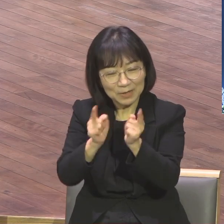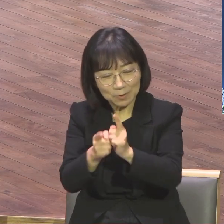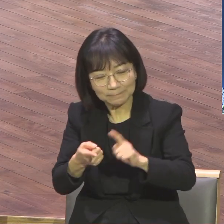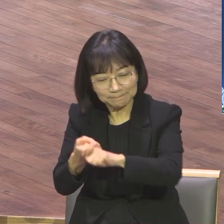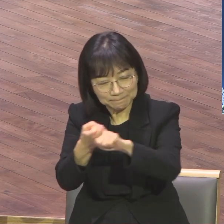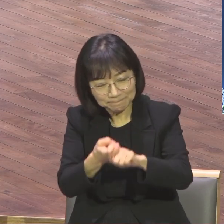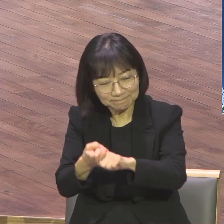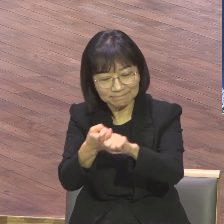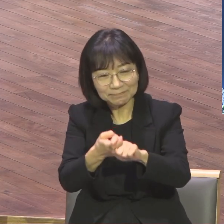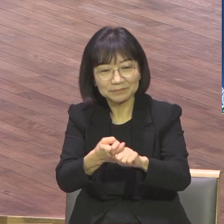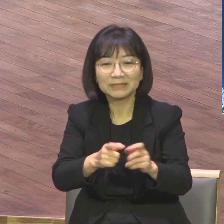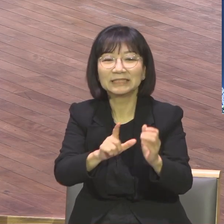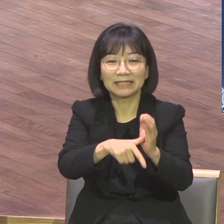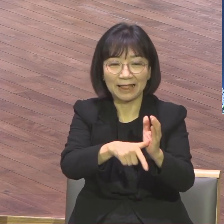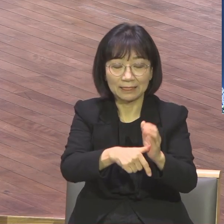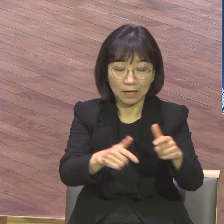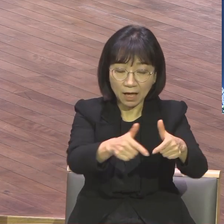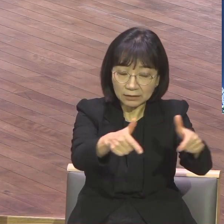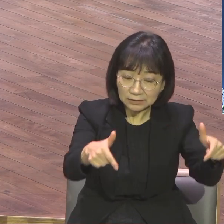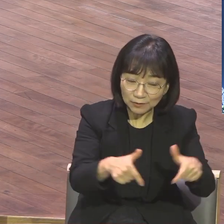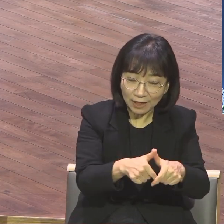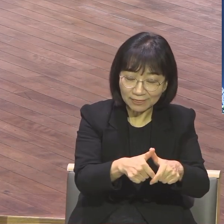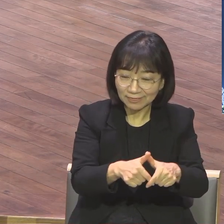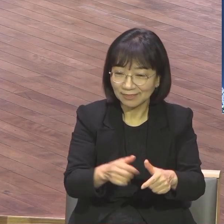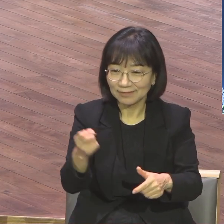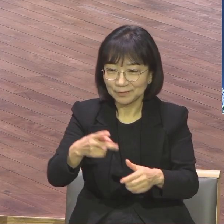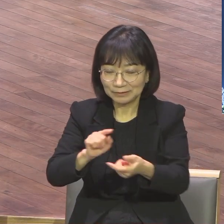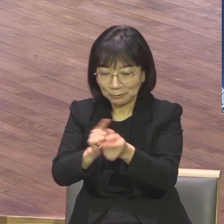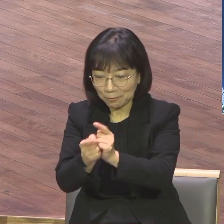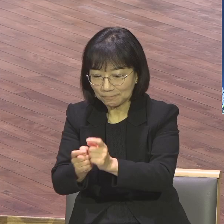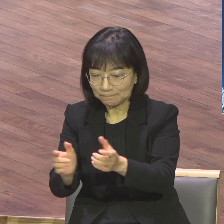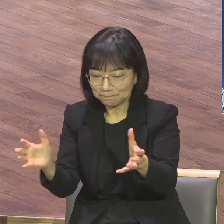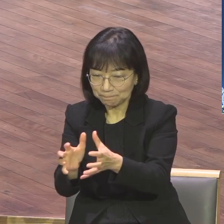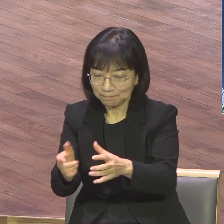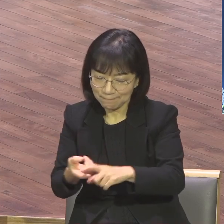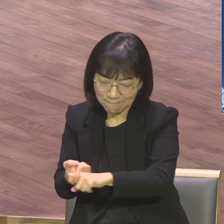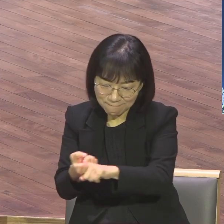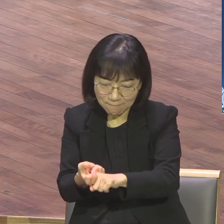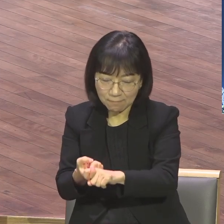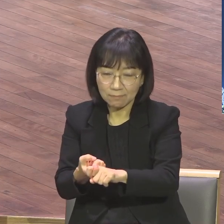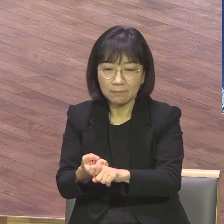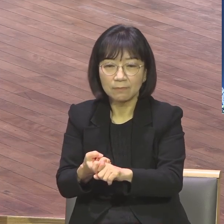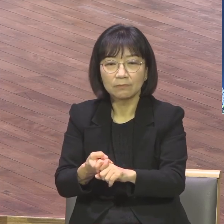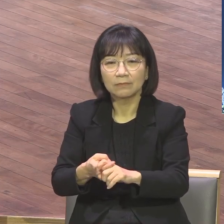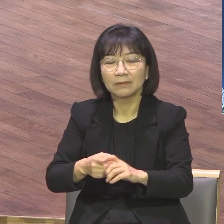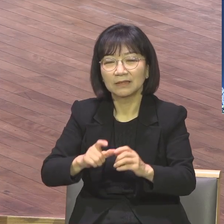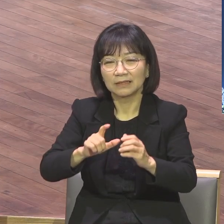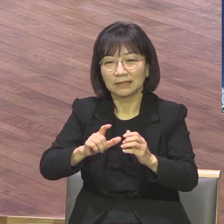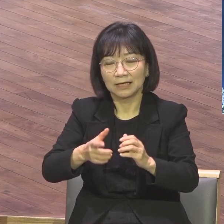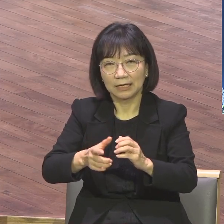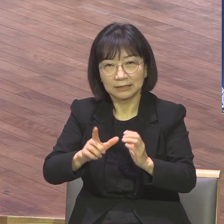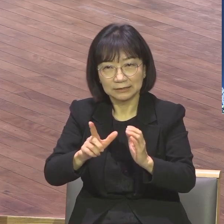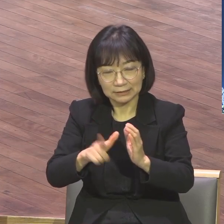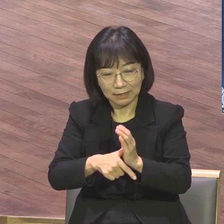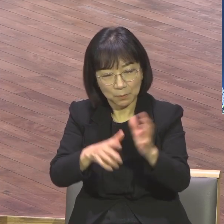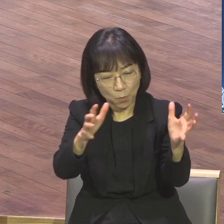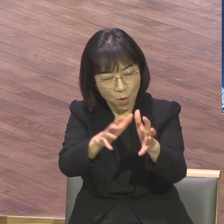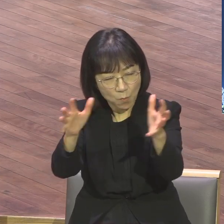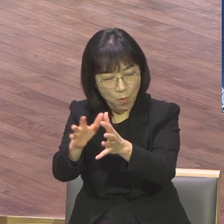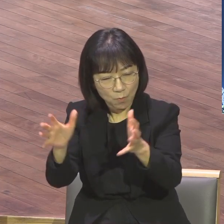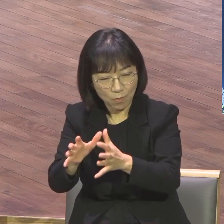있습니다. 각 기관, 각 부서에서 이런 원리스 시간을 그렇게 잘 가지고